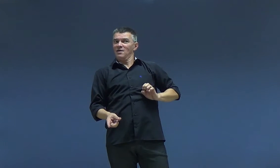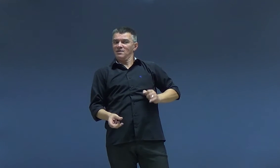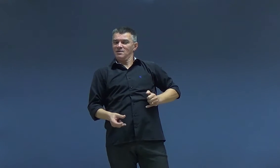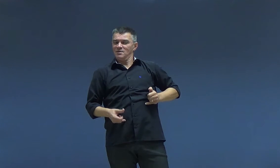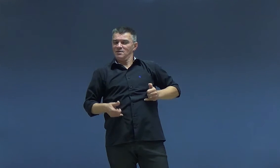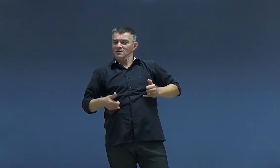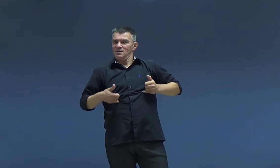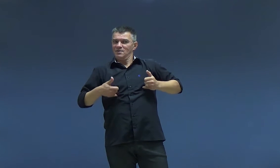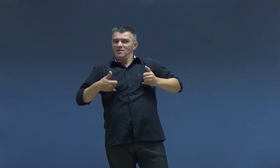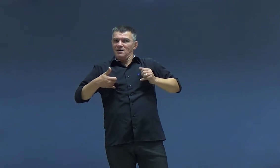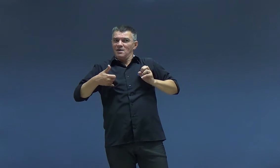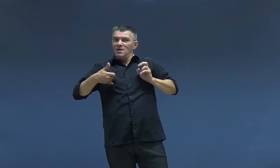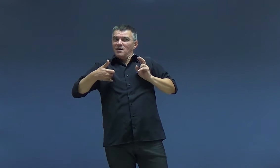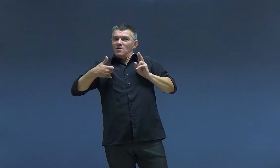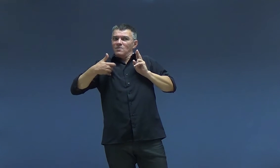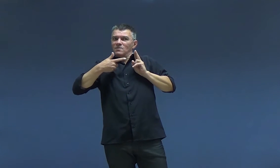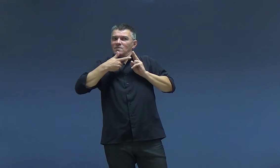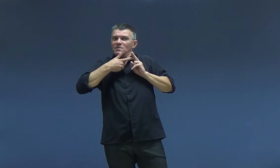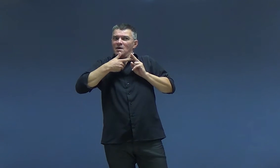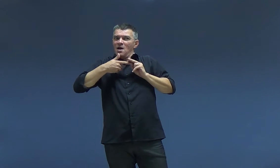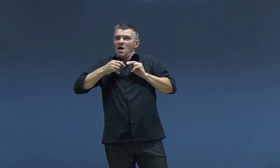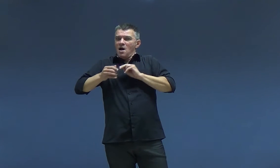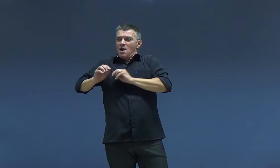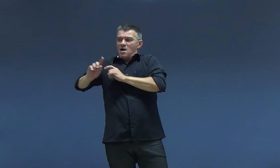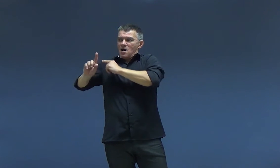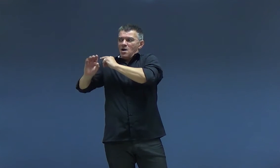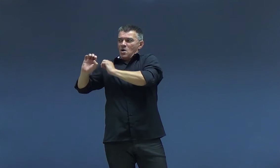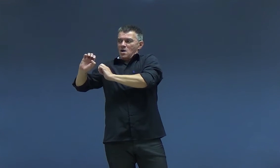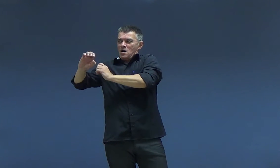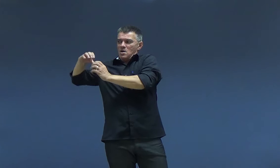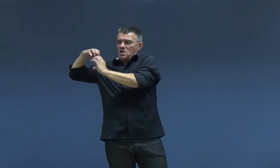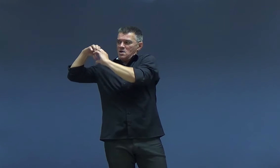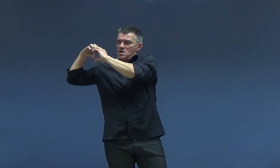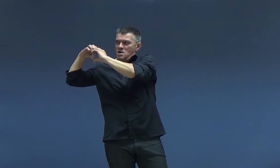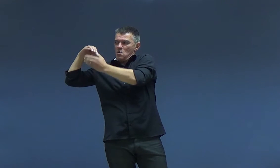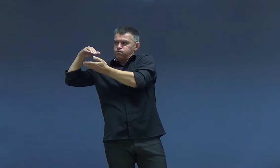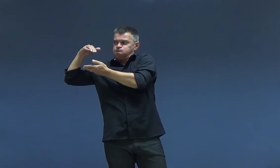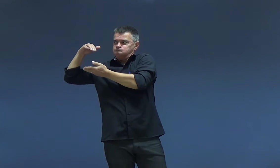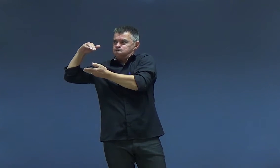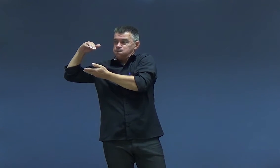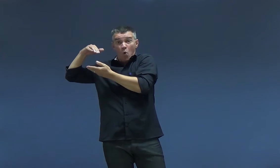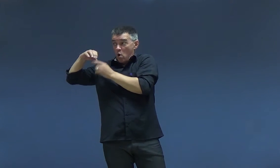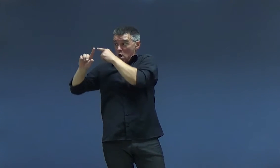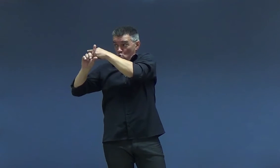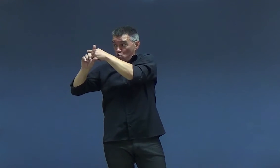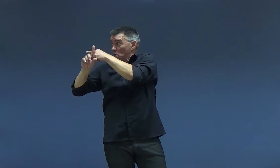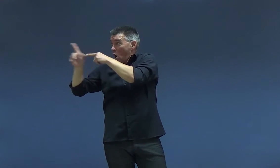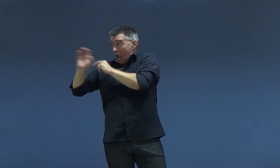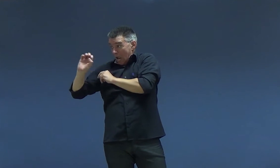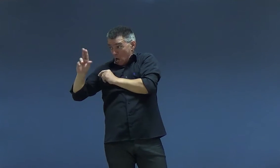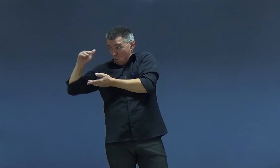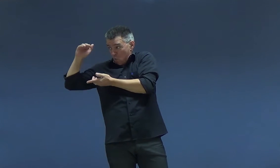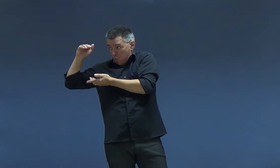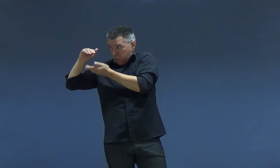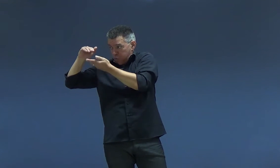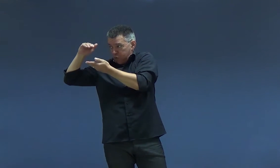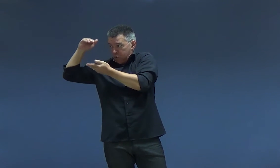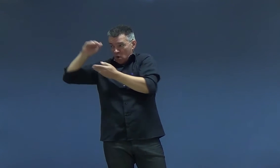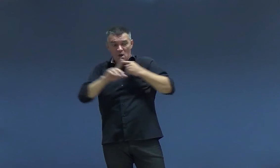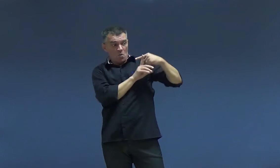Olha aqui o eu, o orgulho, né? O coração ali, né? Da cruz, ele precisa ser